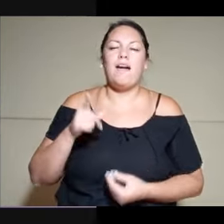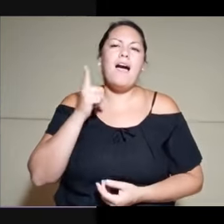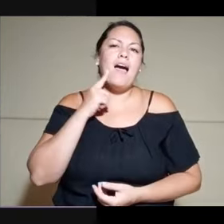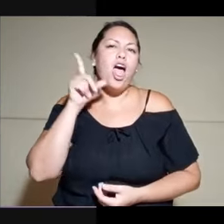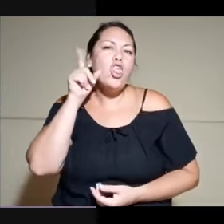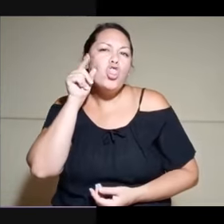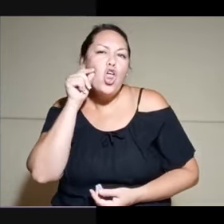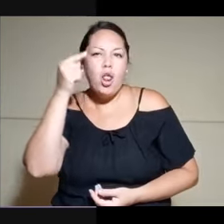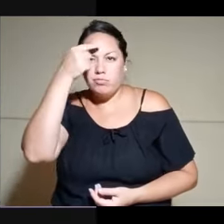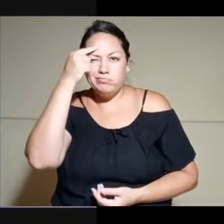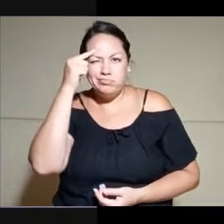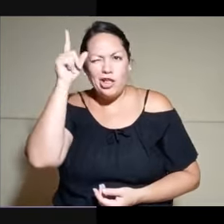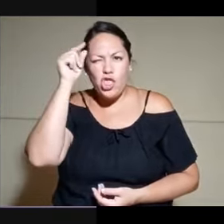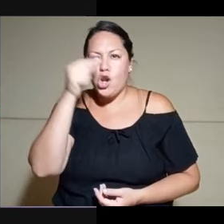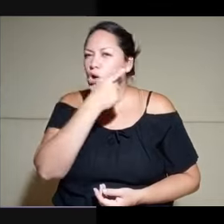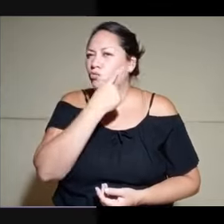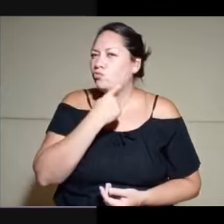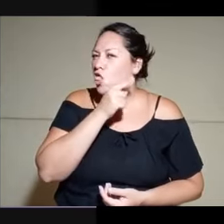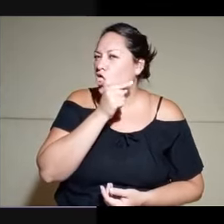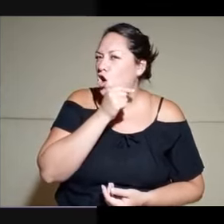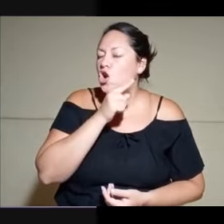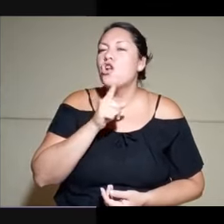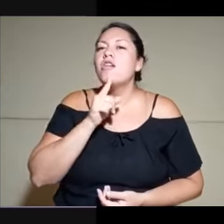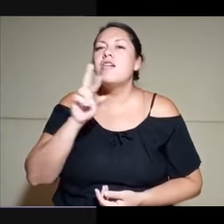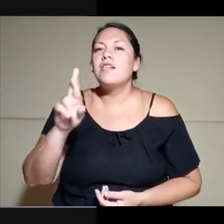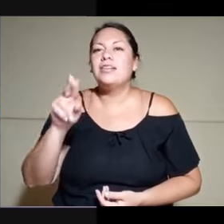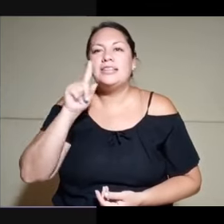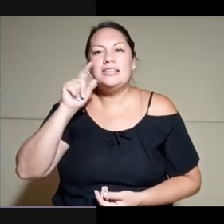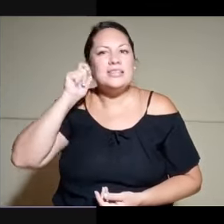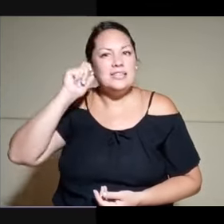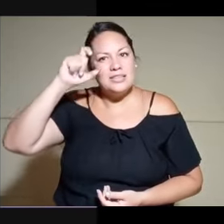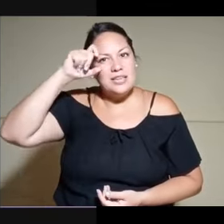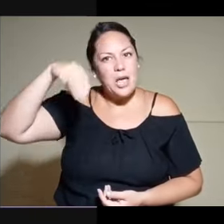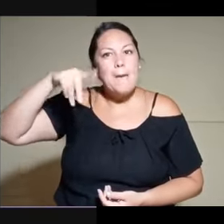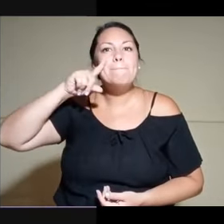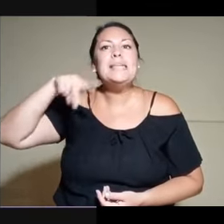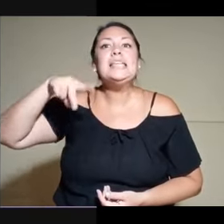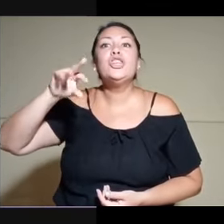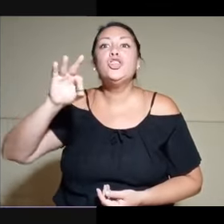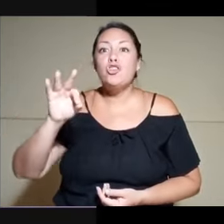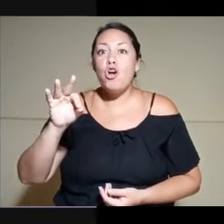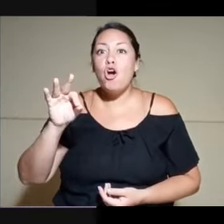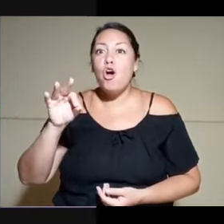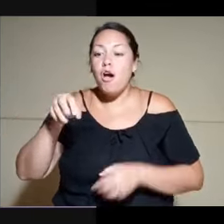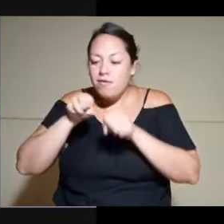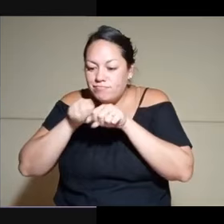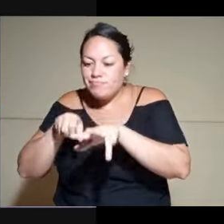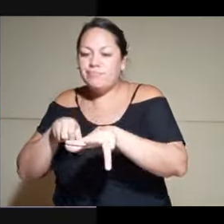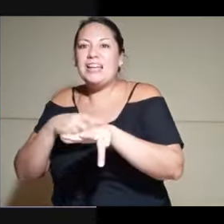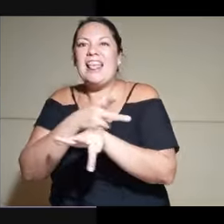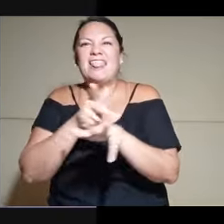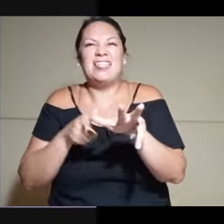Da la sensibilidad a la cara. Es el que nos permite tener dolor en la cara. El trigémino, cuando